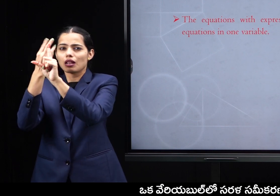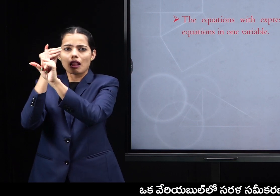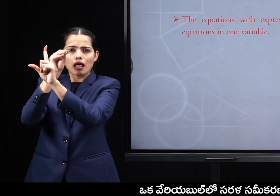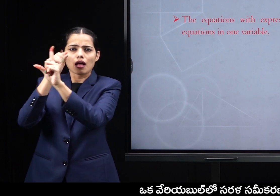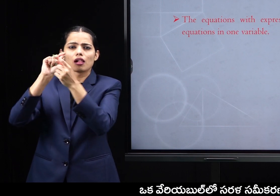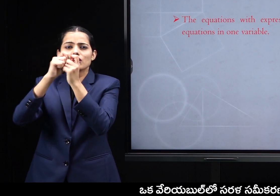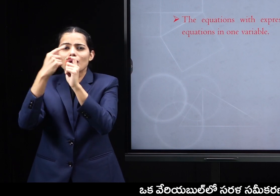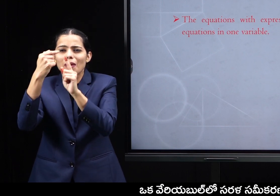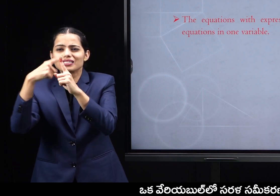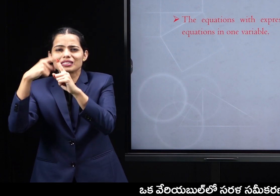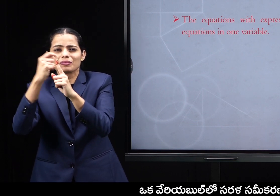అంటారు.